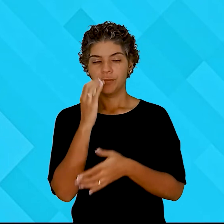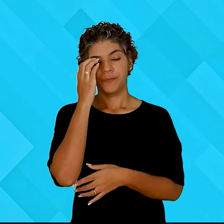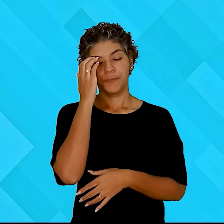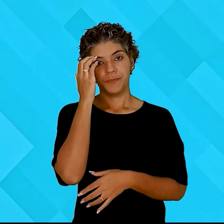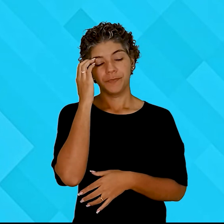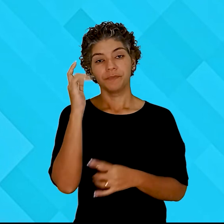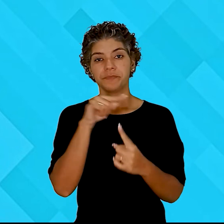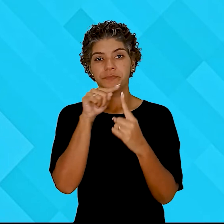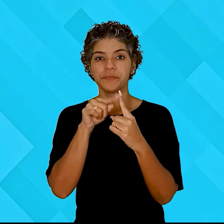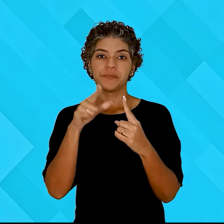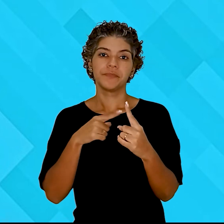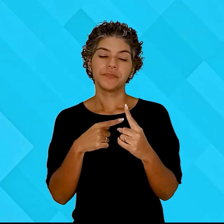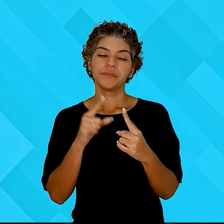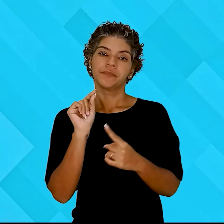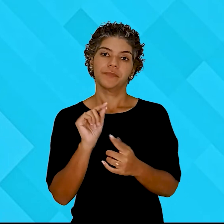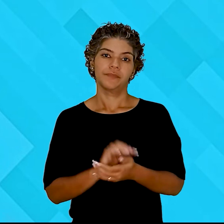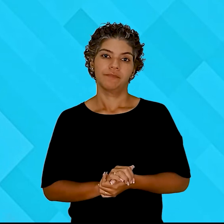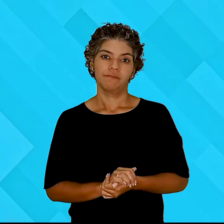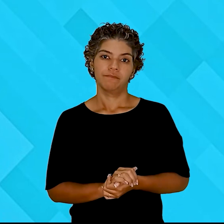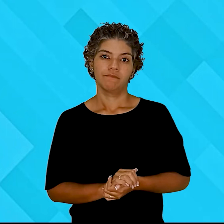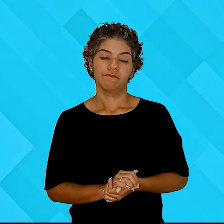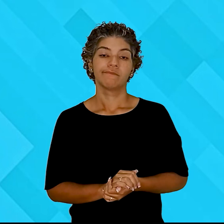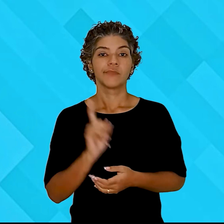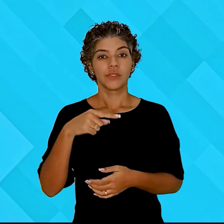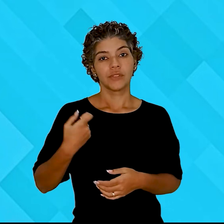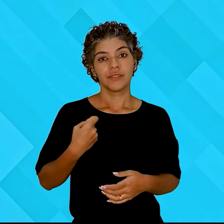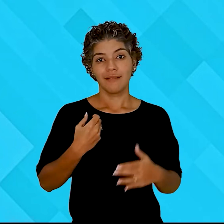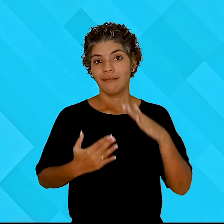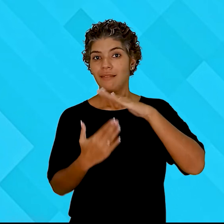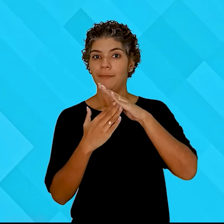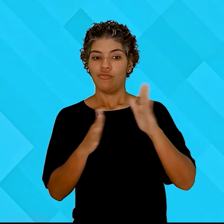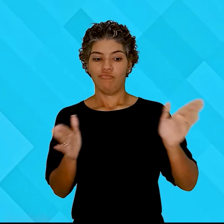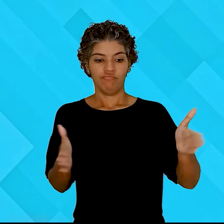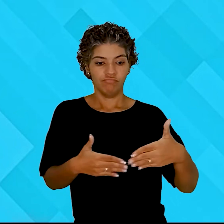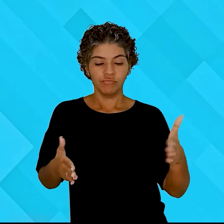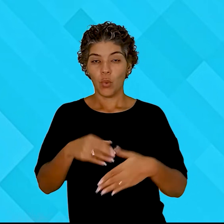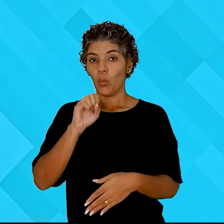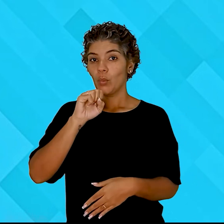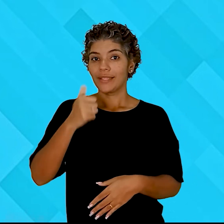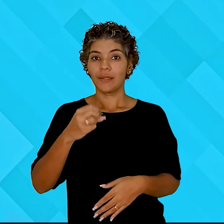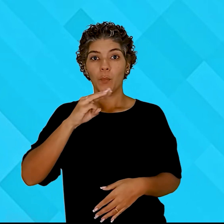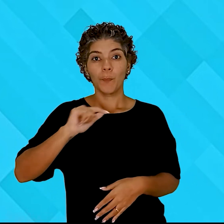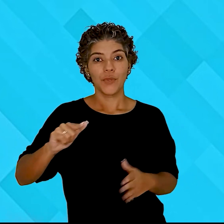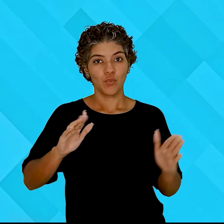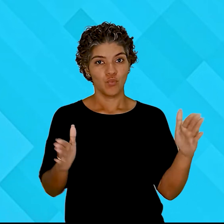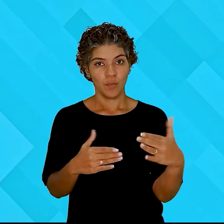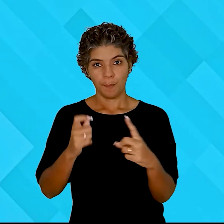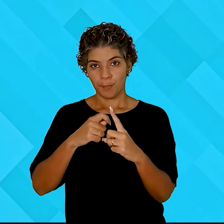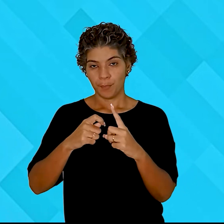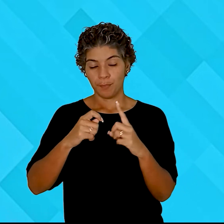subjetivas. As objetivas são, primeiro é o limite de faturamento, então você tem 81 mil, você não pode ultrapassar esse limite. Se você